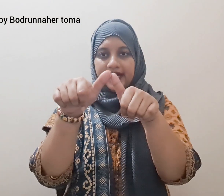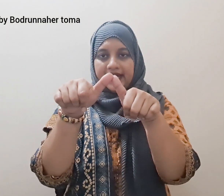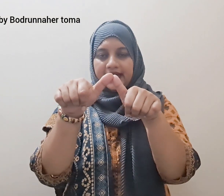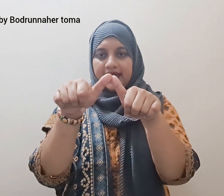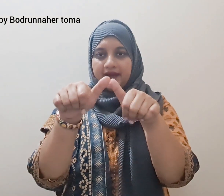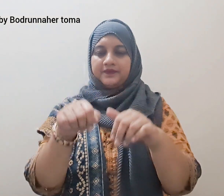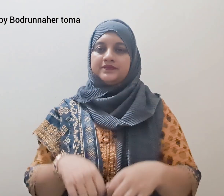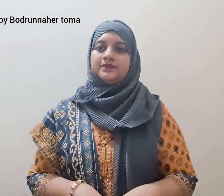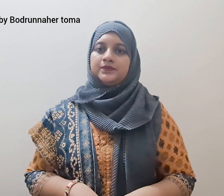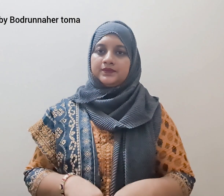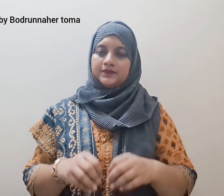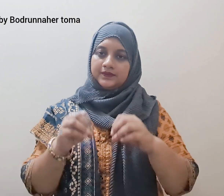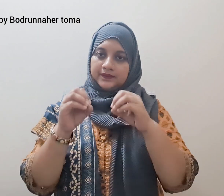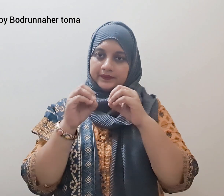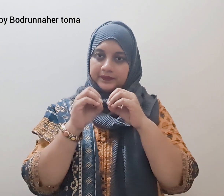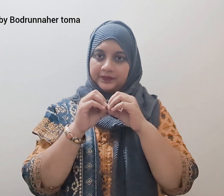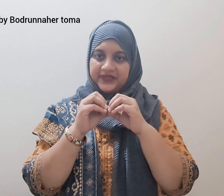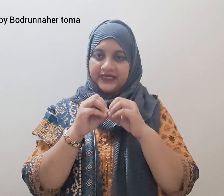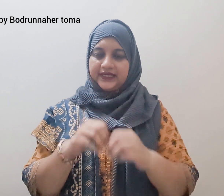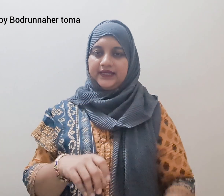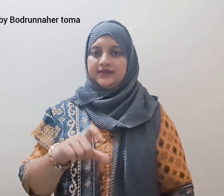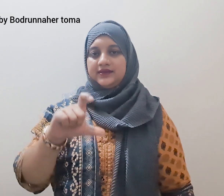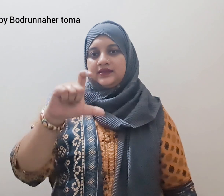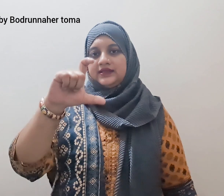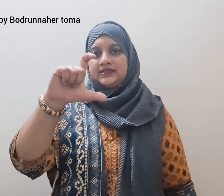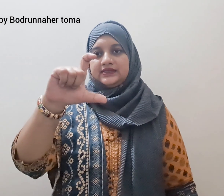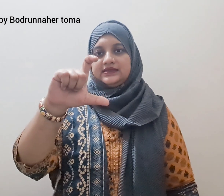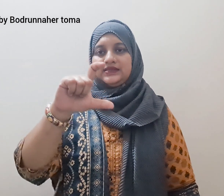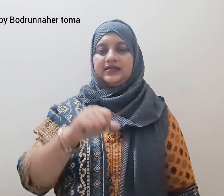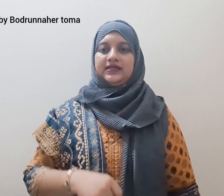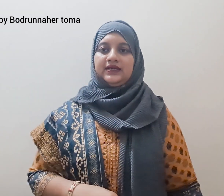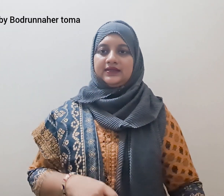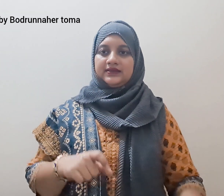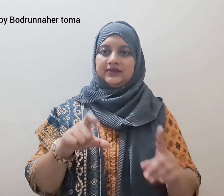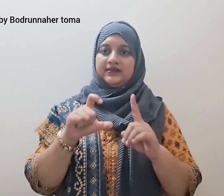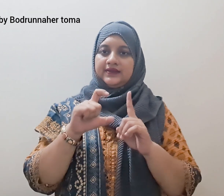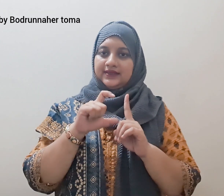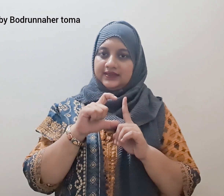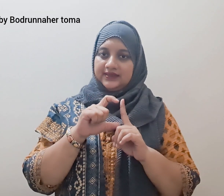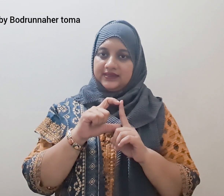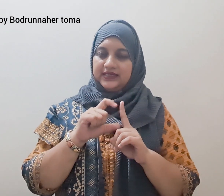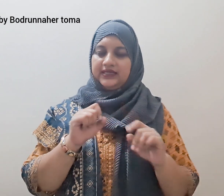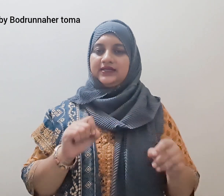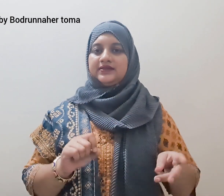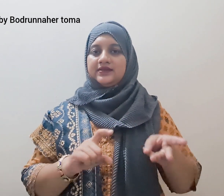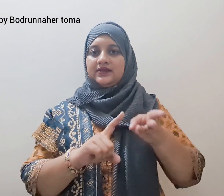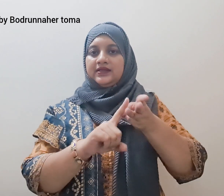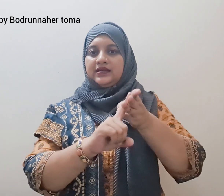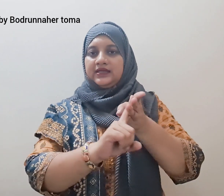এ, বি, সি, ডি,